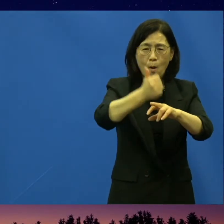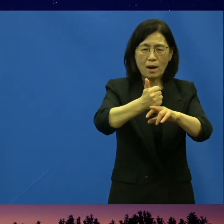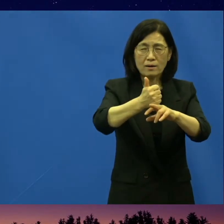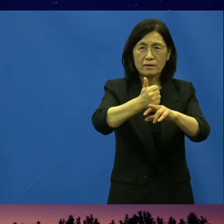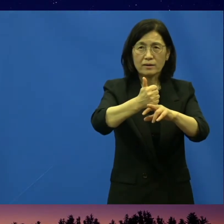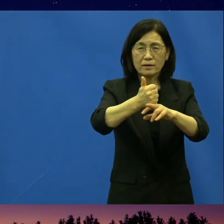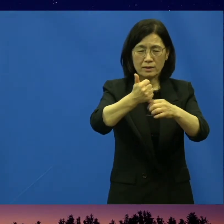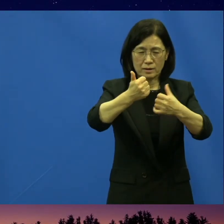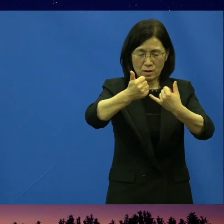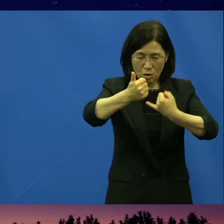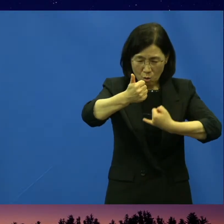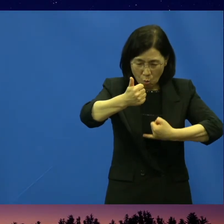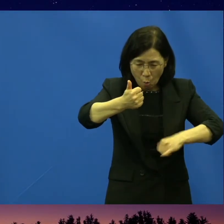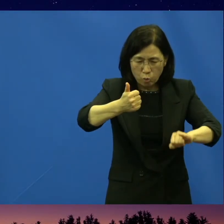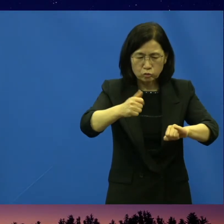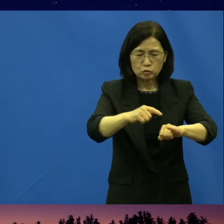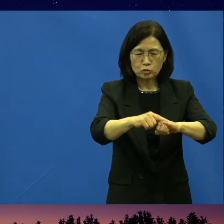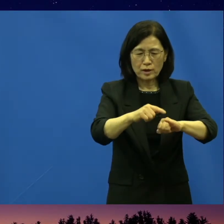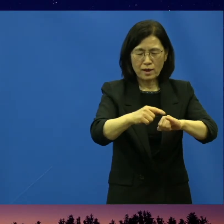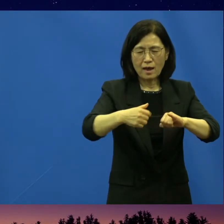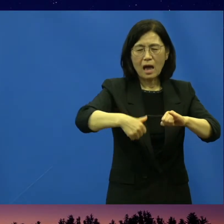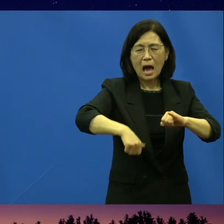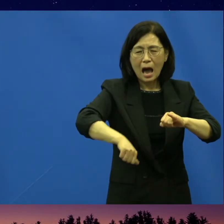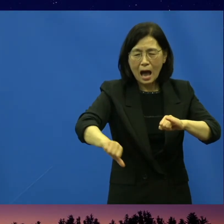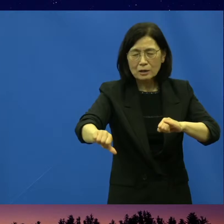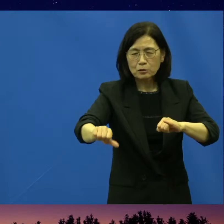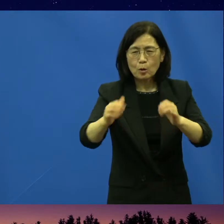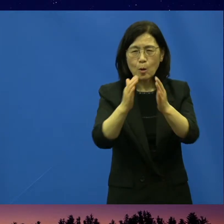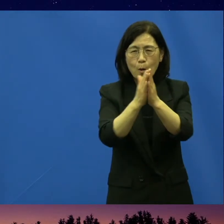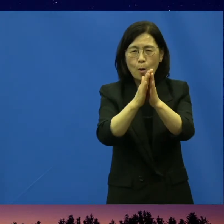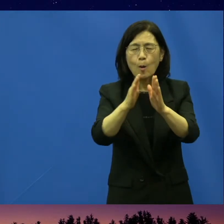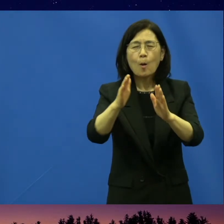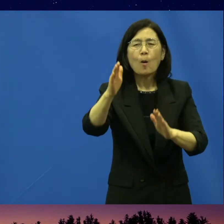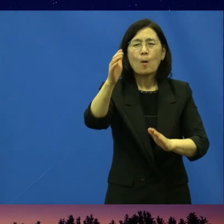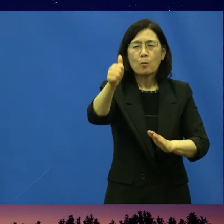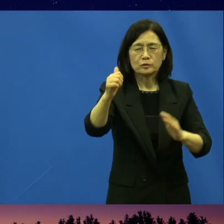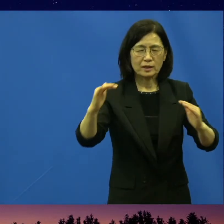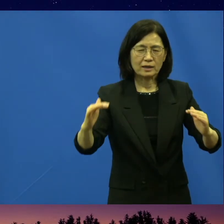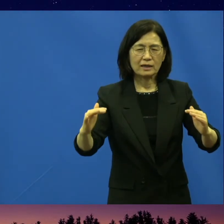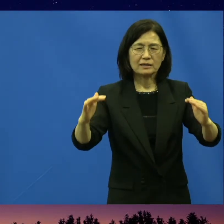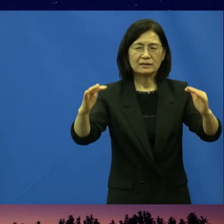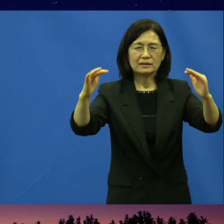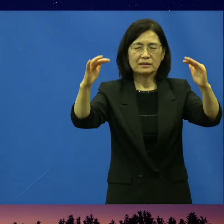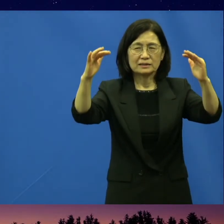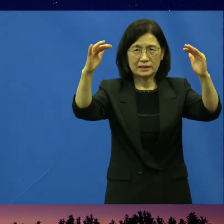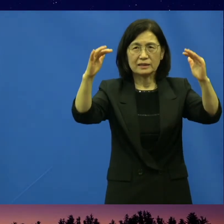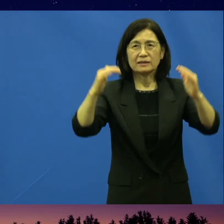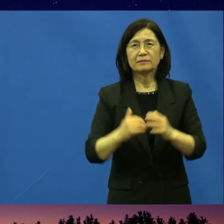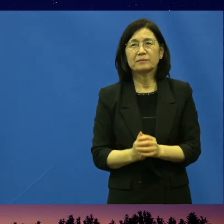보호를 받으면 자라잖아요. 다 남자아이들이 죽는 그때에